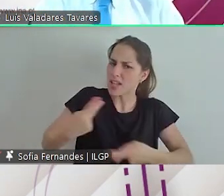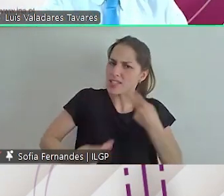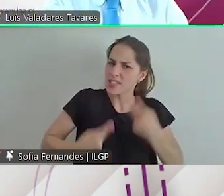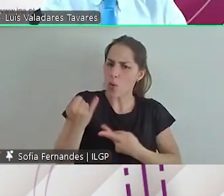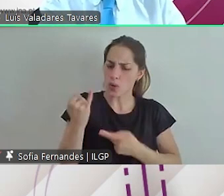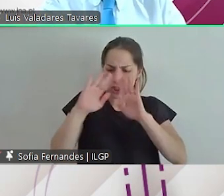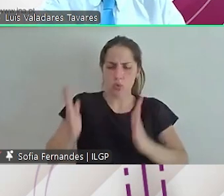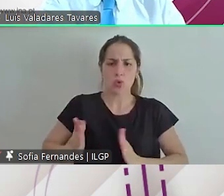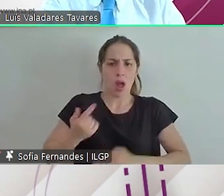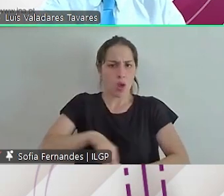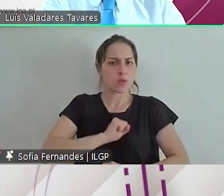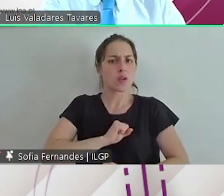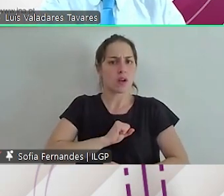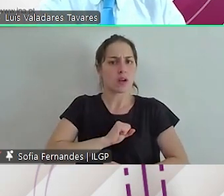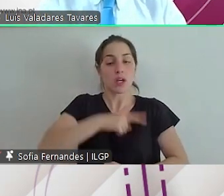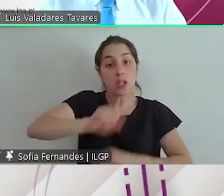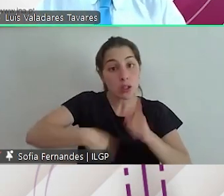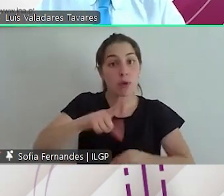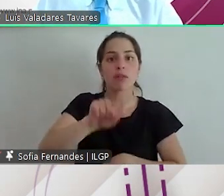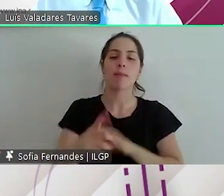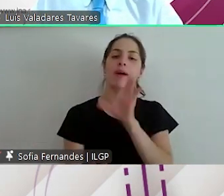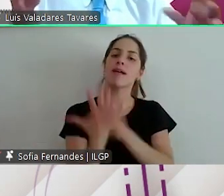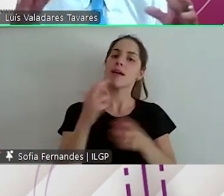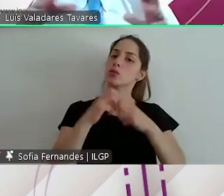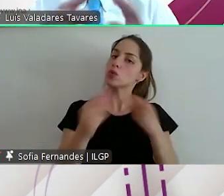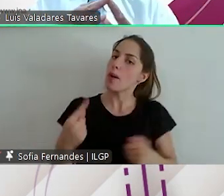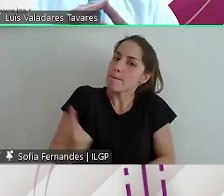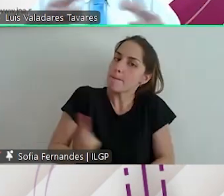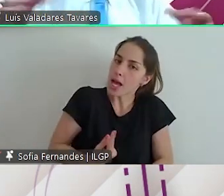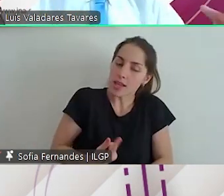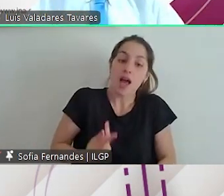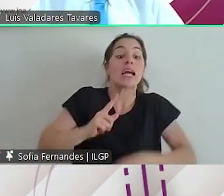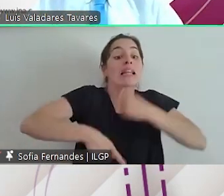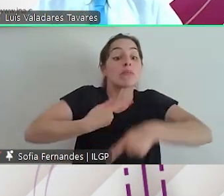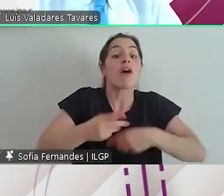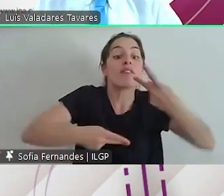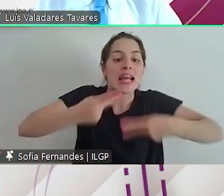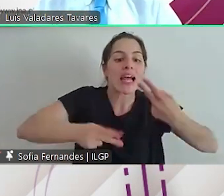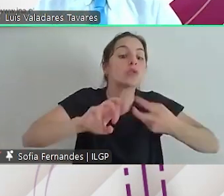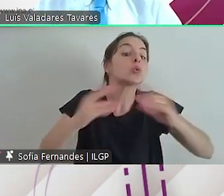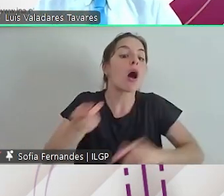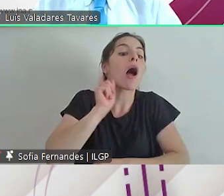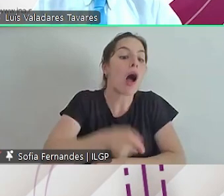temos de ter a avaliação de soluções. Mas quando conseguimos fazer isto, eu tenho avaliação de políticas.